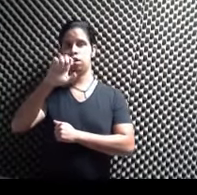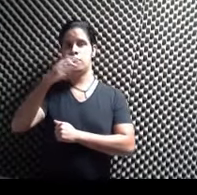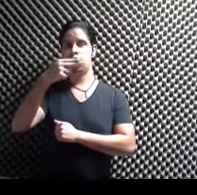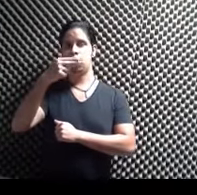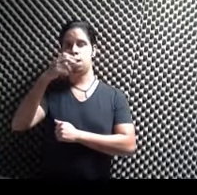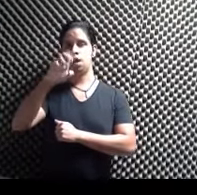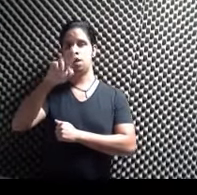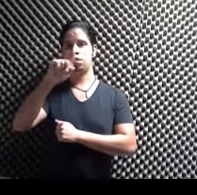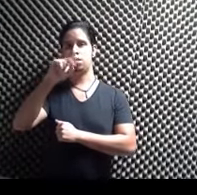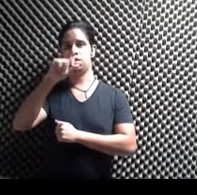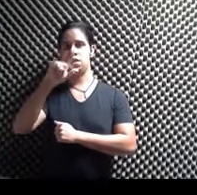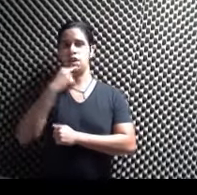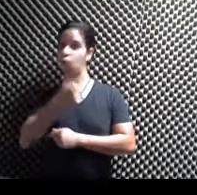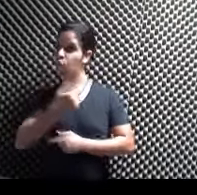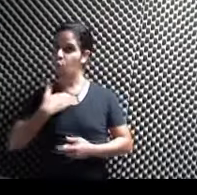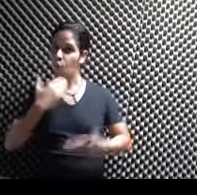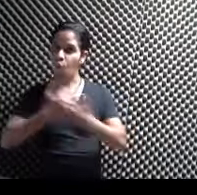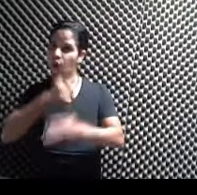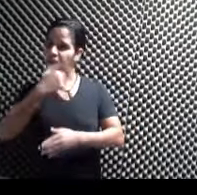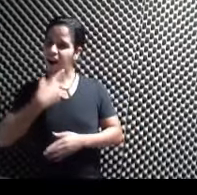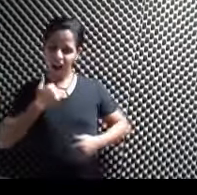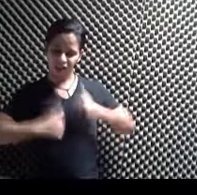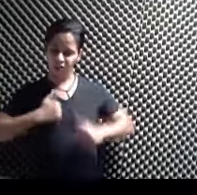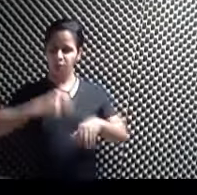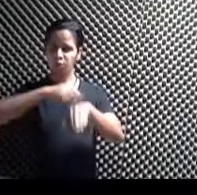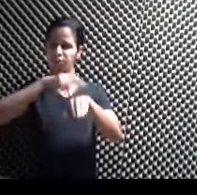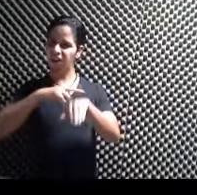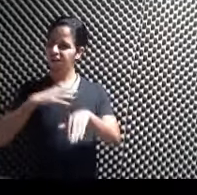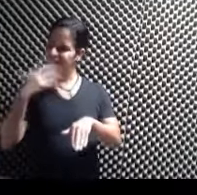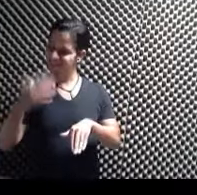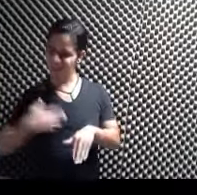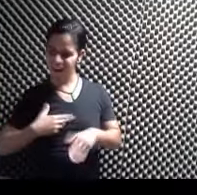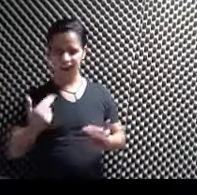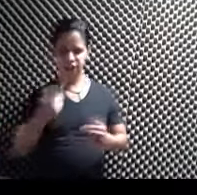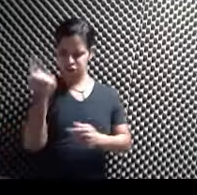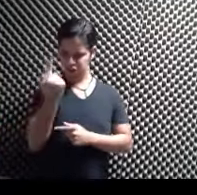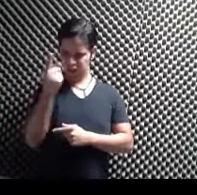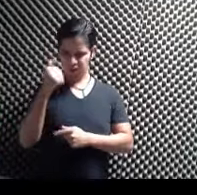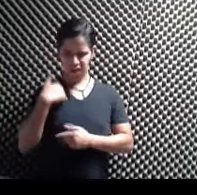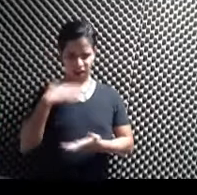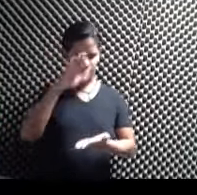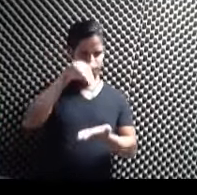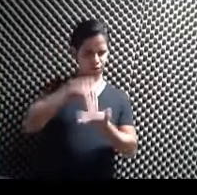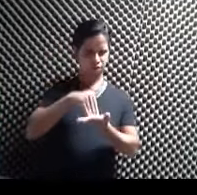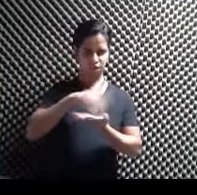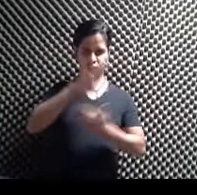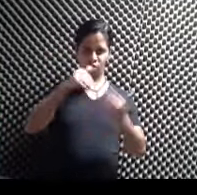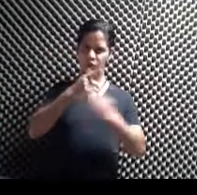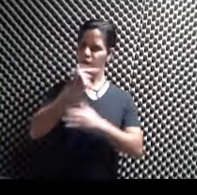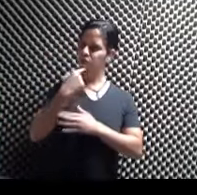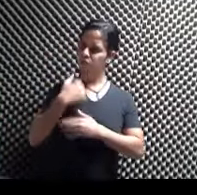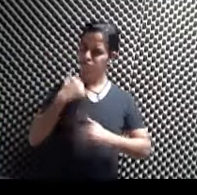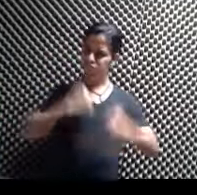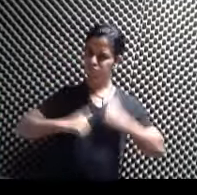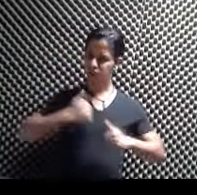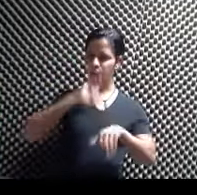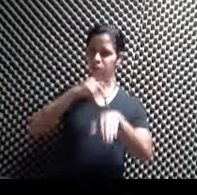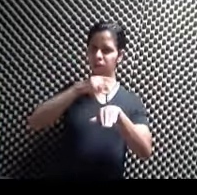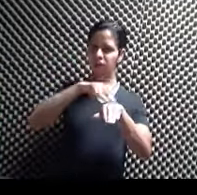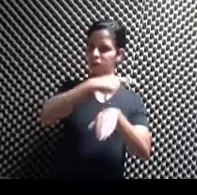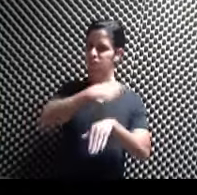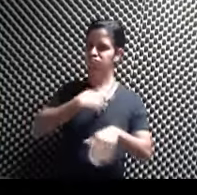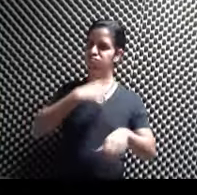¿verdad? Sí, invocando a todos los muertos y ya llegamos de esto. Ay, es como que el medium por excelencia. De todas las